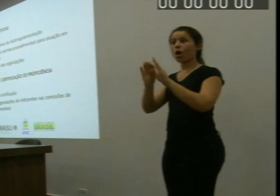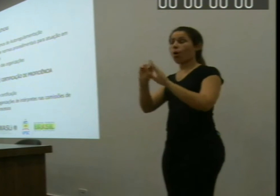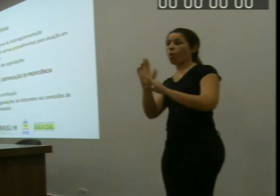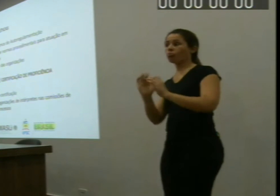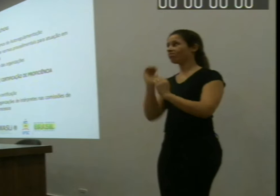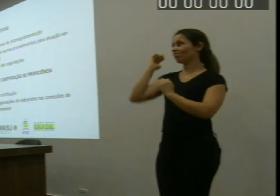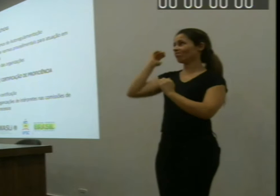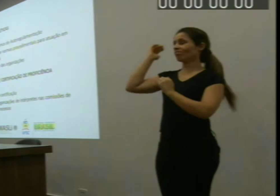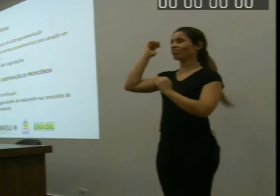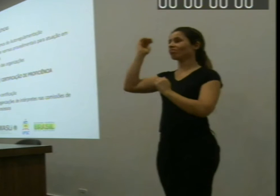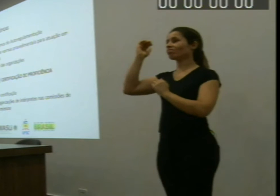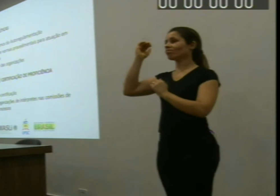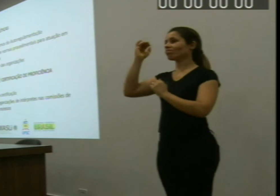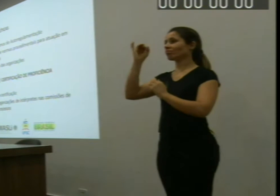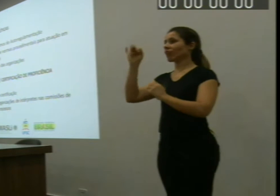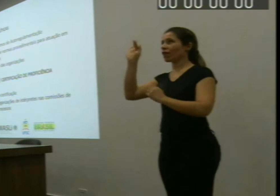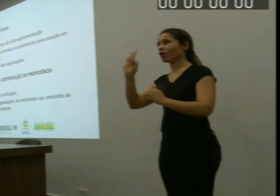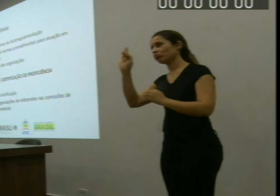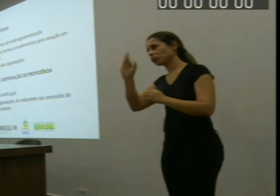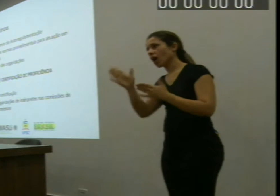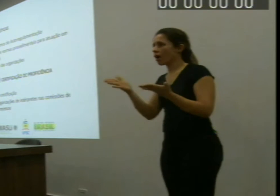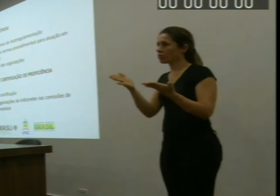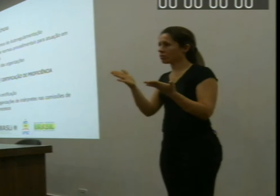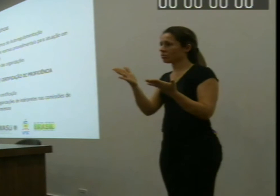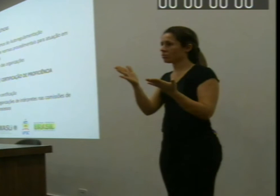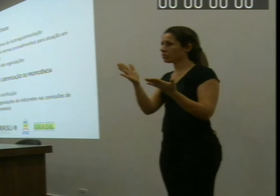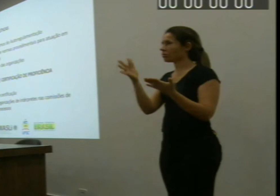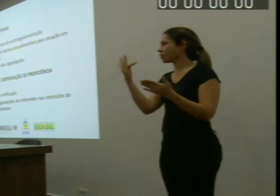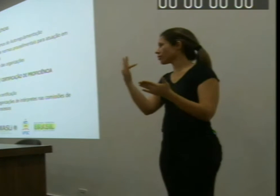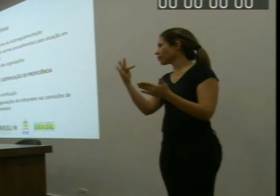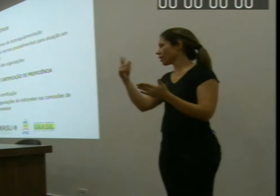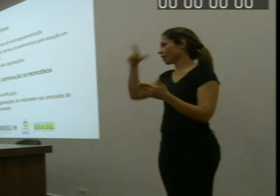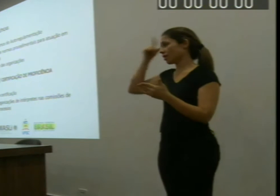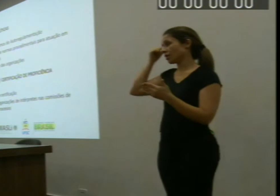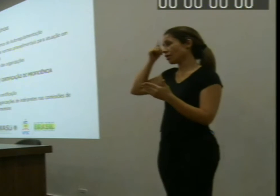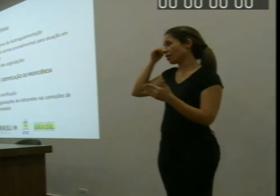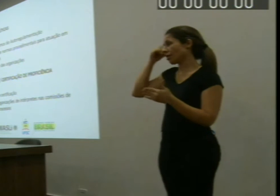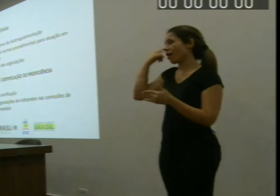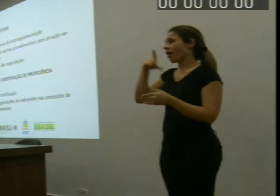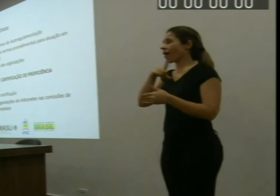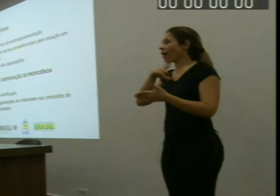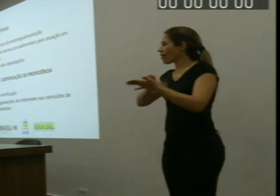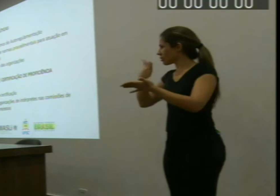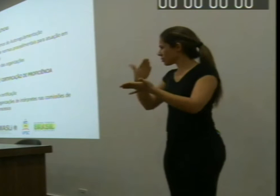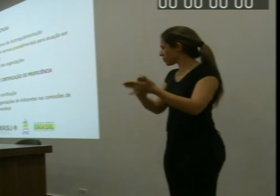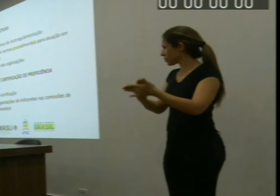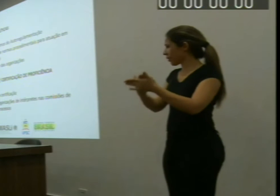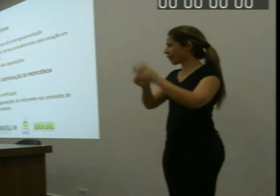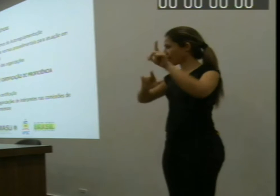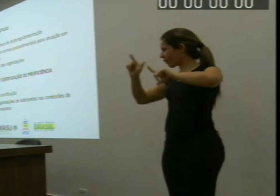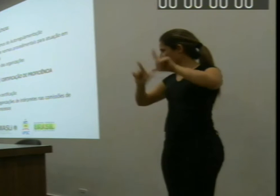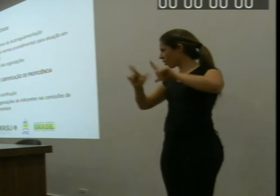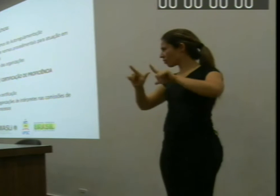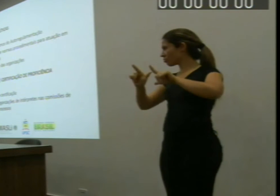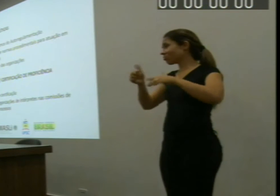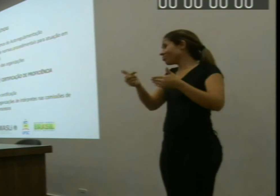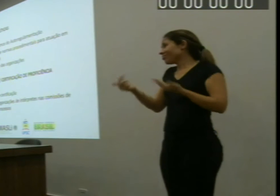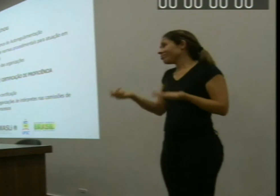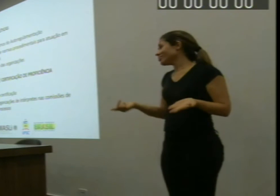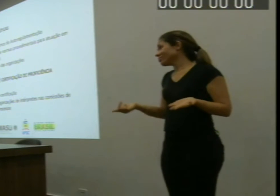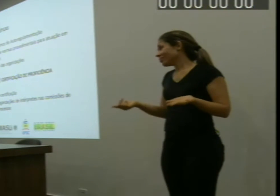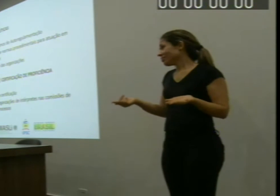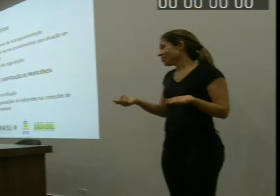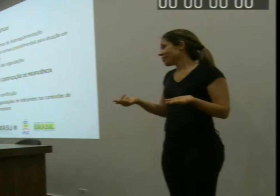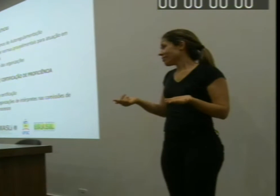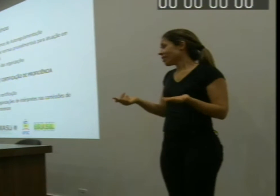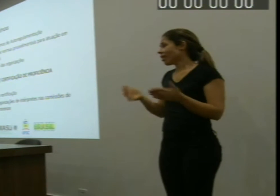necessidades locais aqui tem muito intérprete na TV não tem então vai exigir demais conhecimento de TV conhecimento de quem tá trabalhando